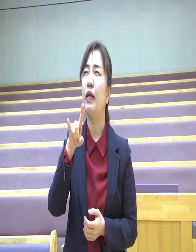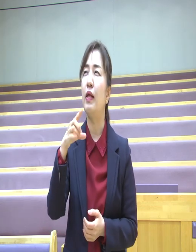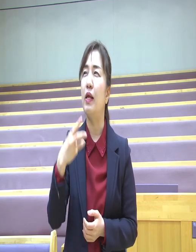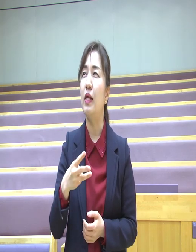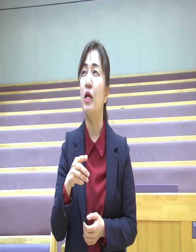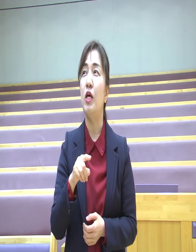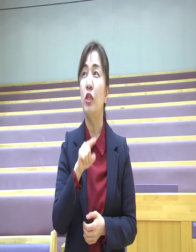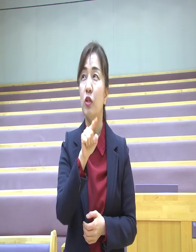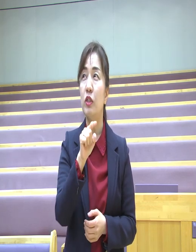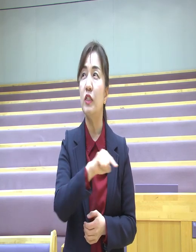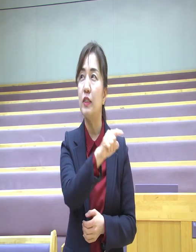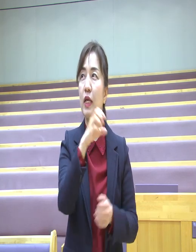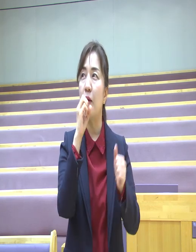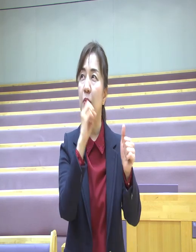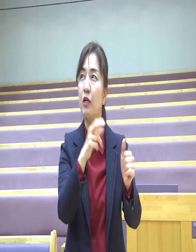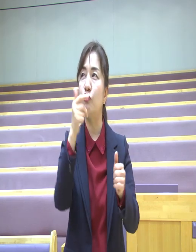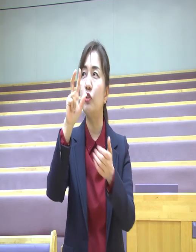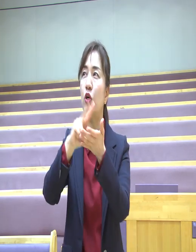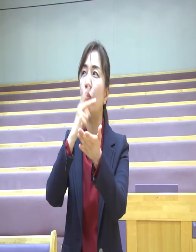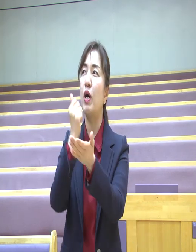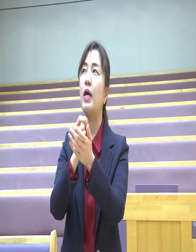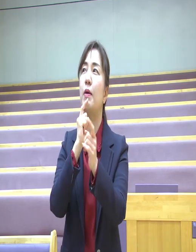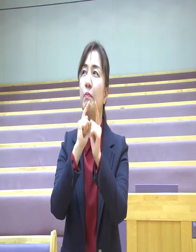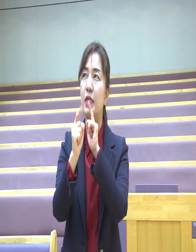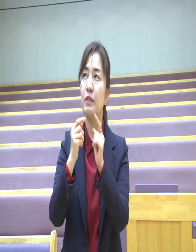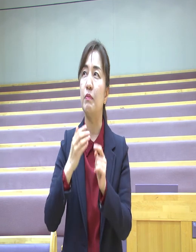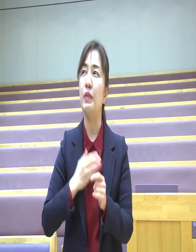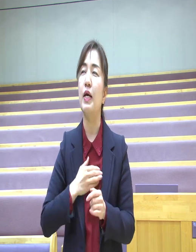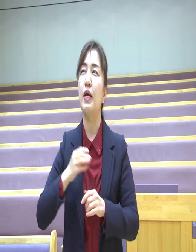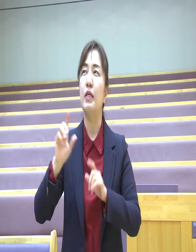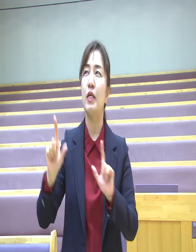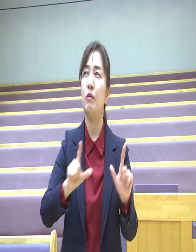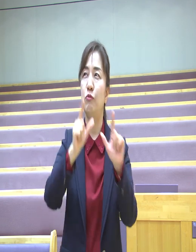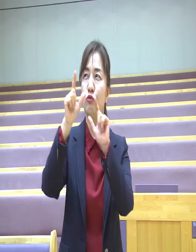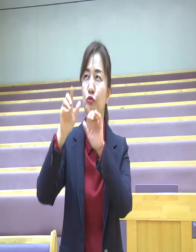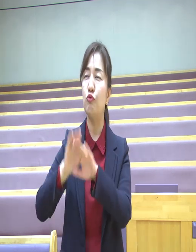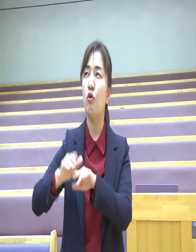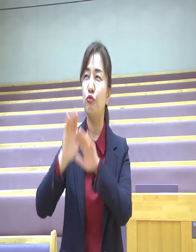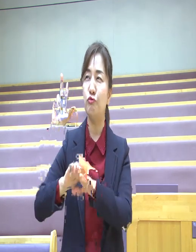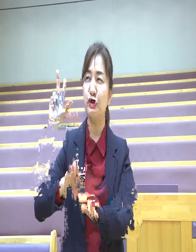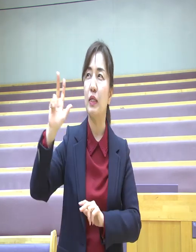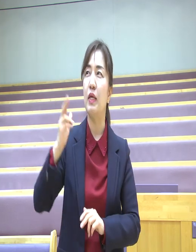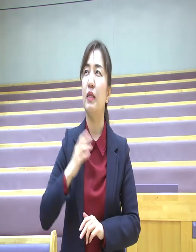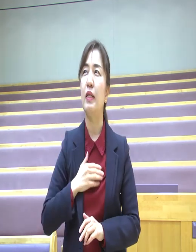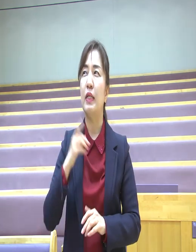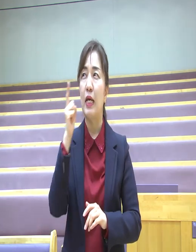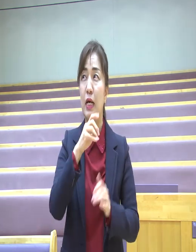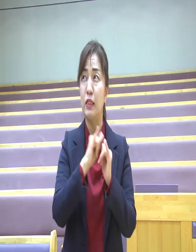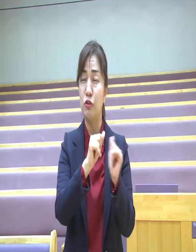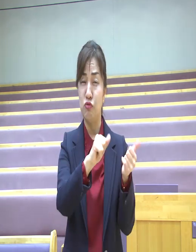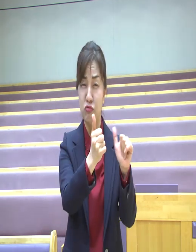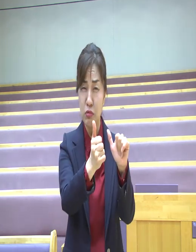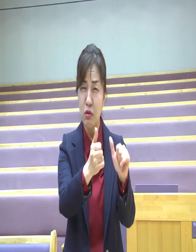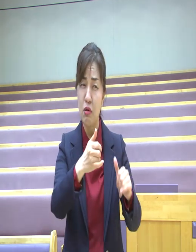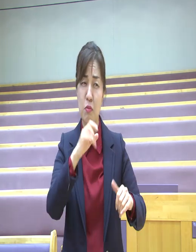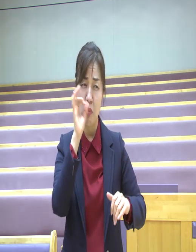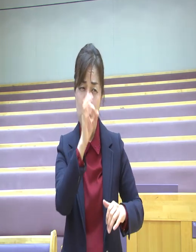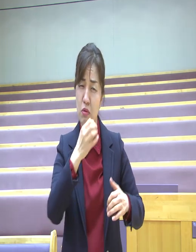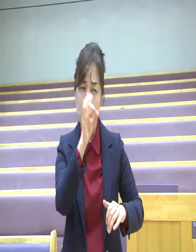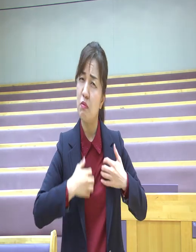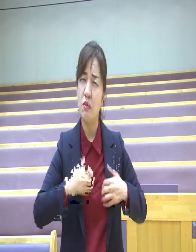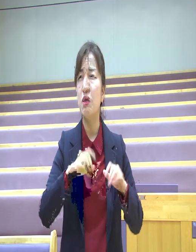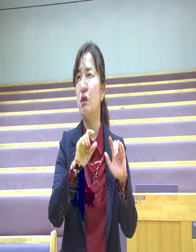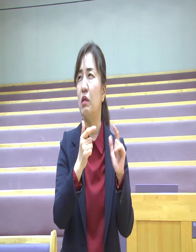11절에 보면 너는 그들에게 말하라 주 여호와의 말씀이니라 나의 삶을 두고 맹세하노니 나는 악인의 죽는 것을